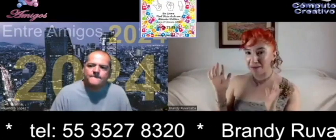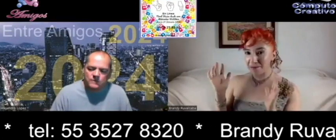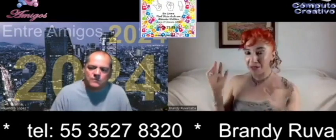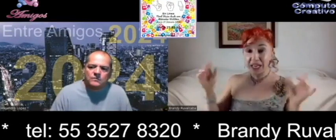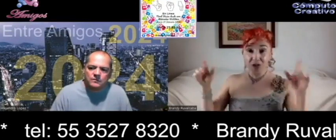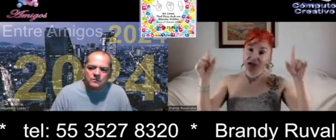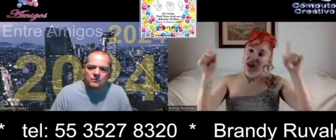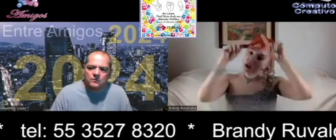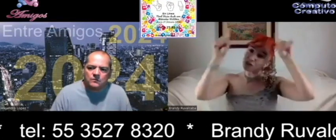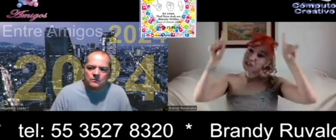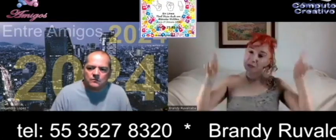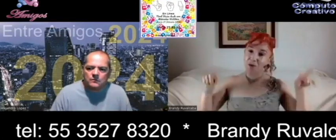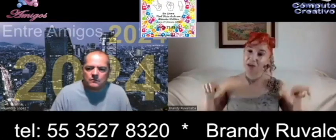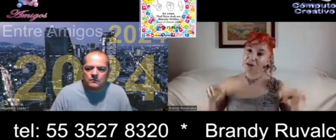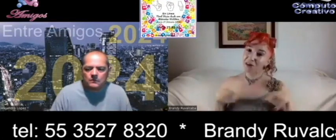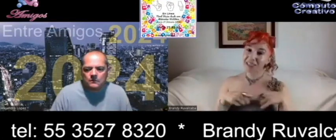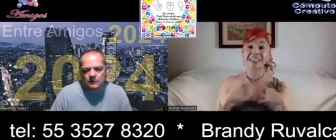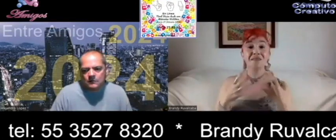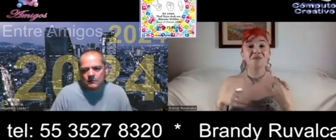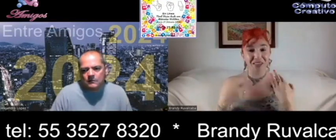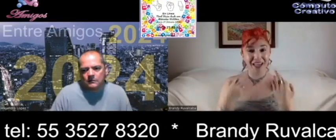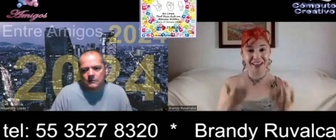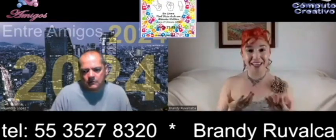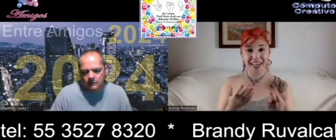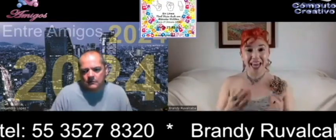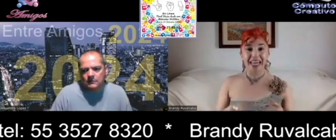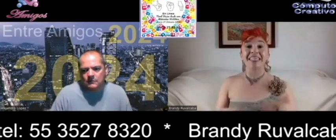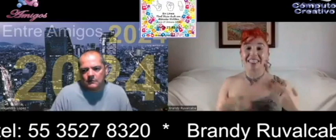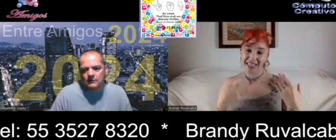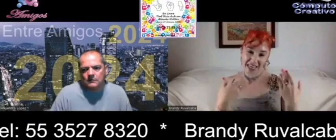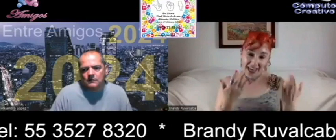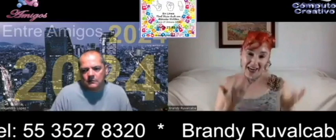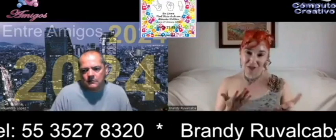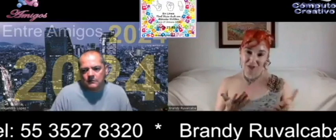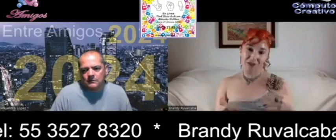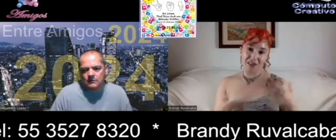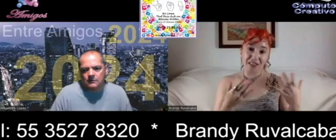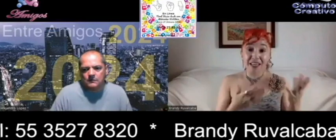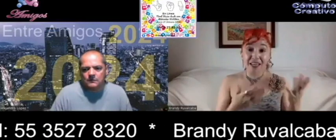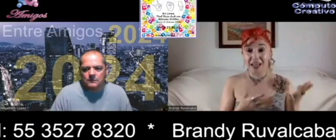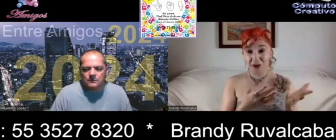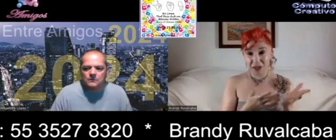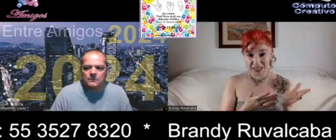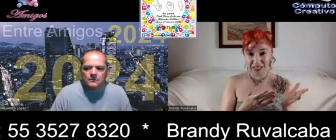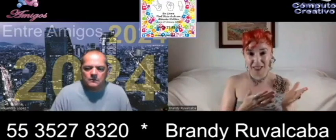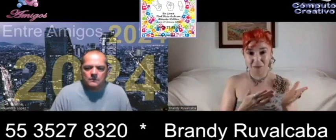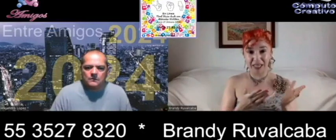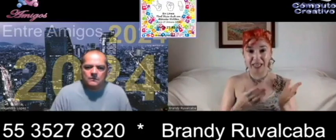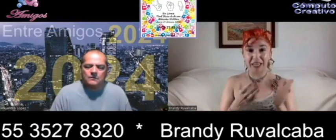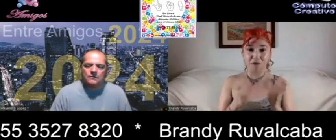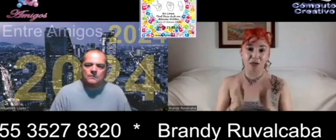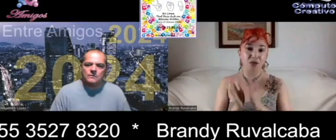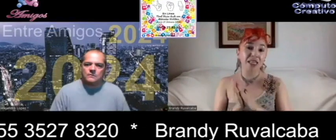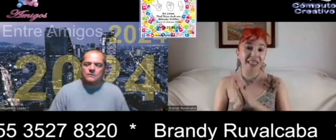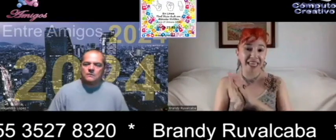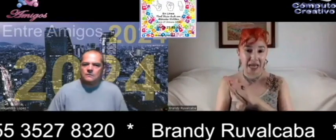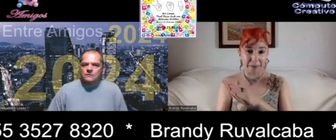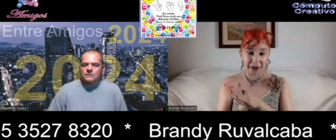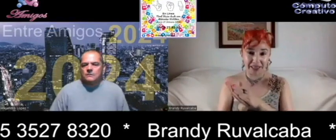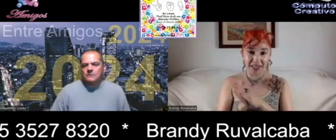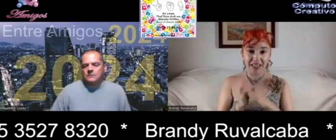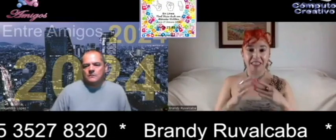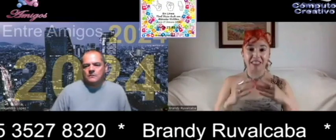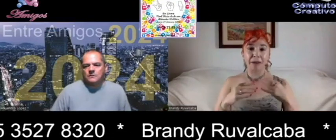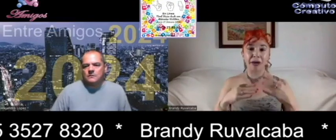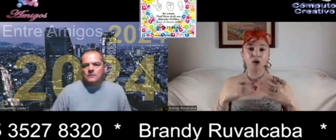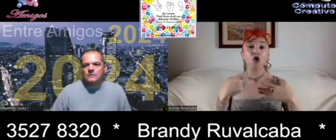ignorara. Entonces, todo ese tipo de cosas es importante enseñarlas cuando se enseña la lengua de señas para que las personas que la